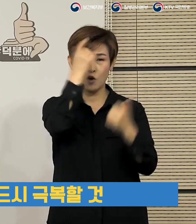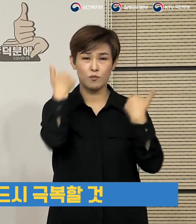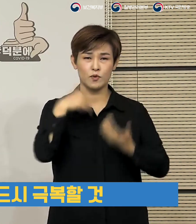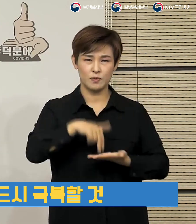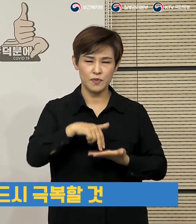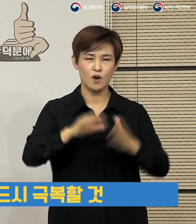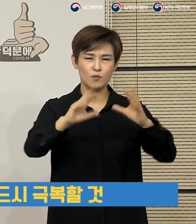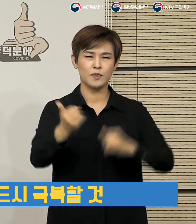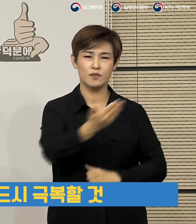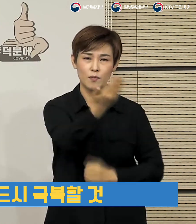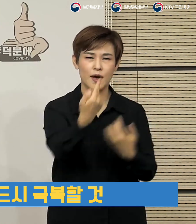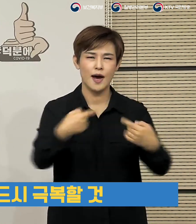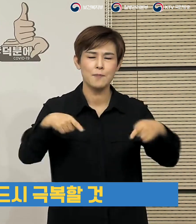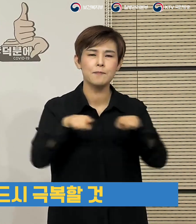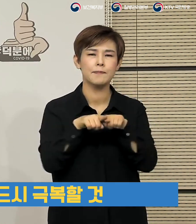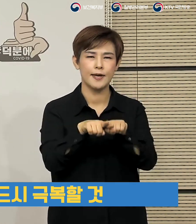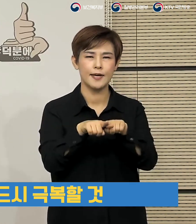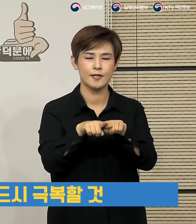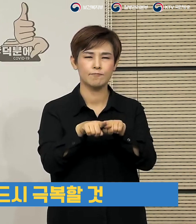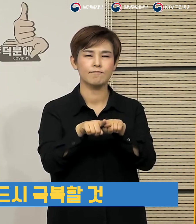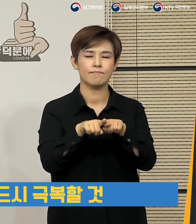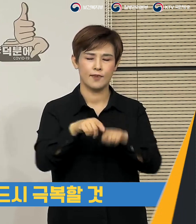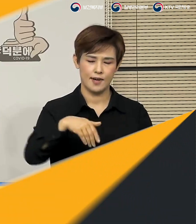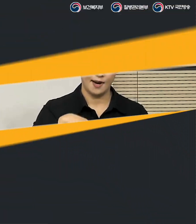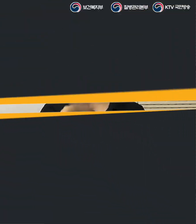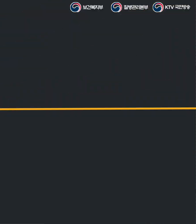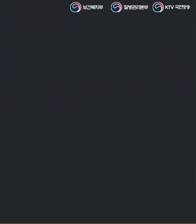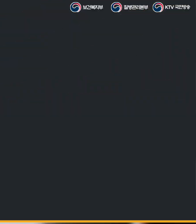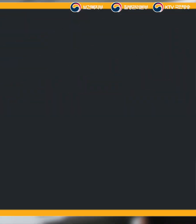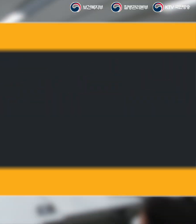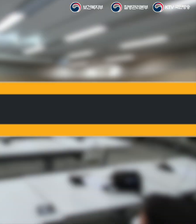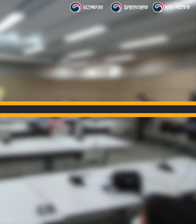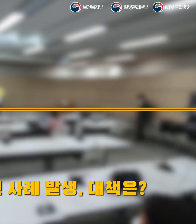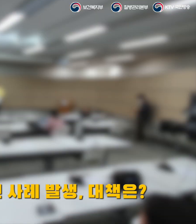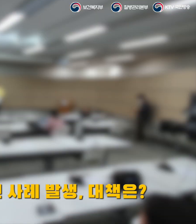국민 여러분 모두와 함께 뚜벅뚜벅 걸어나가겠습니다.